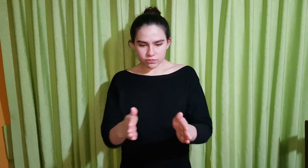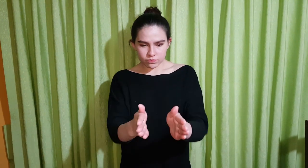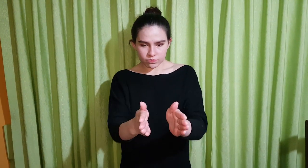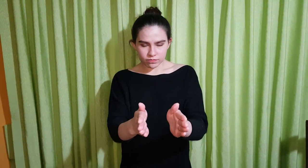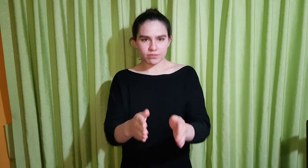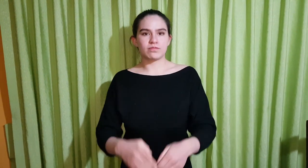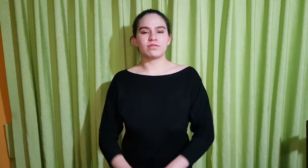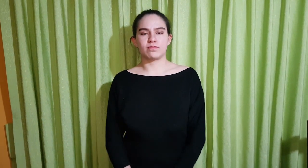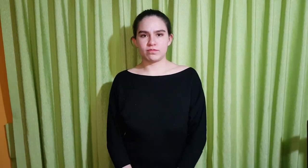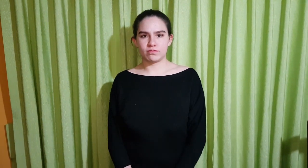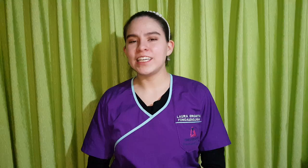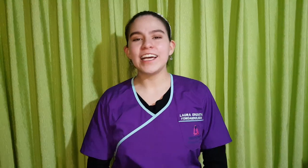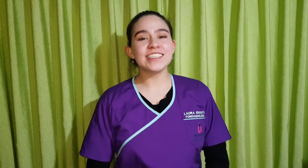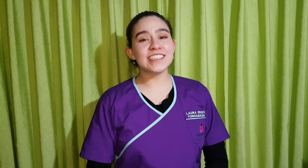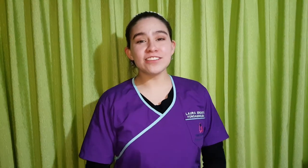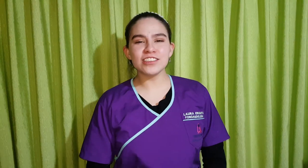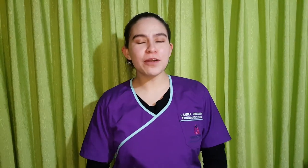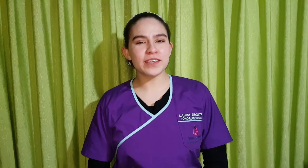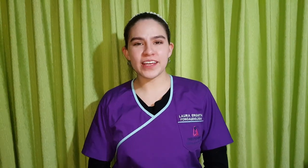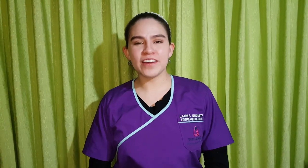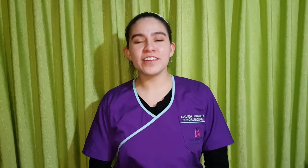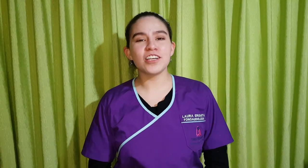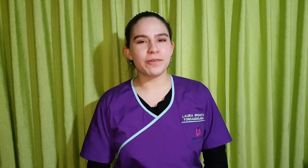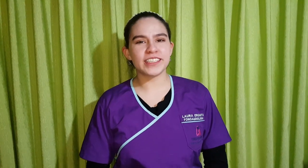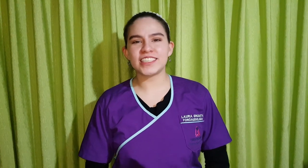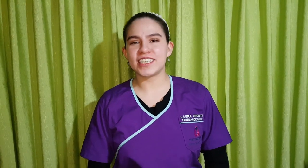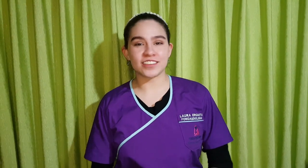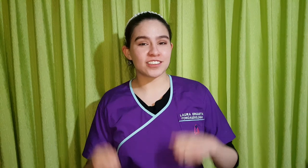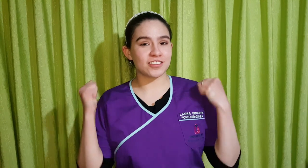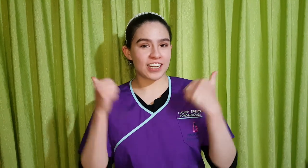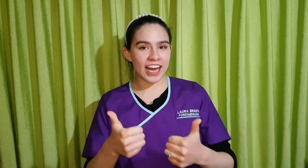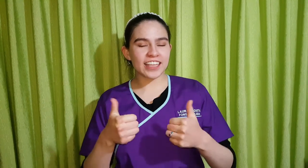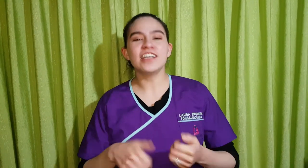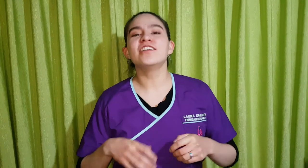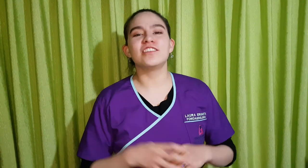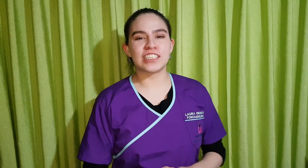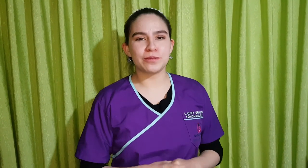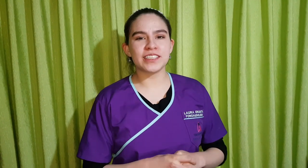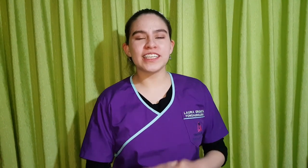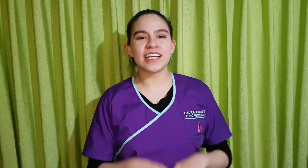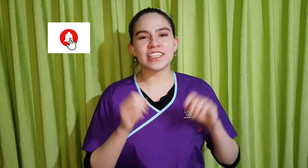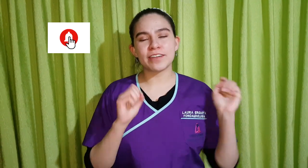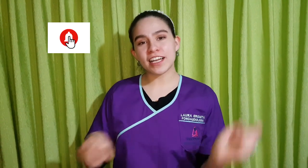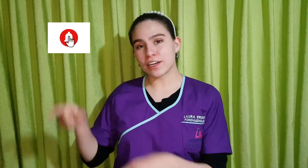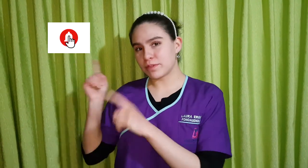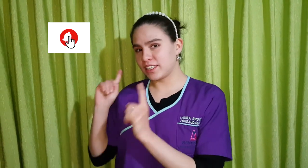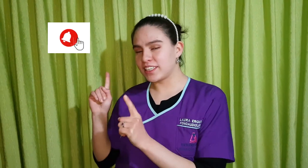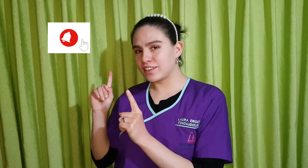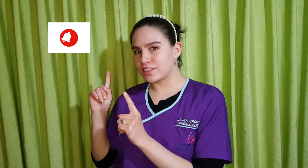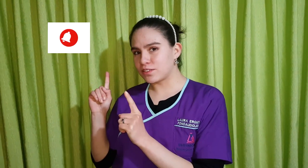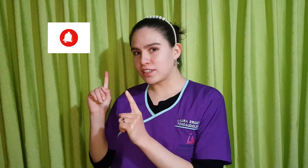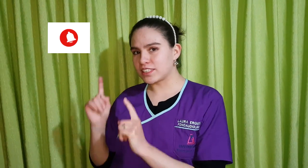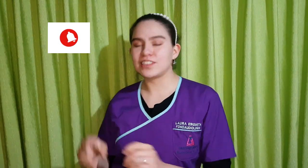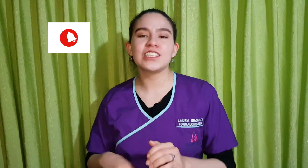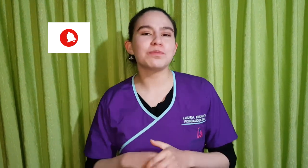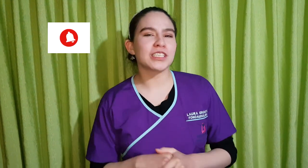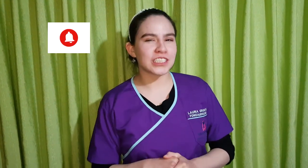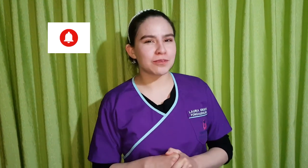angosto. Si te gustó el video, no olvides de darnos tu like, suscribirte y activar la campanita de notificaciones para recibir